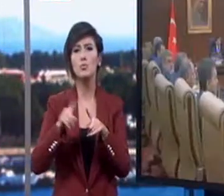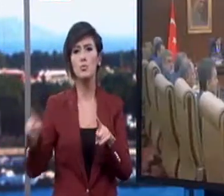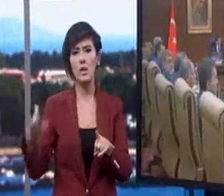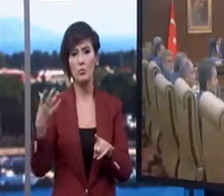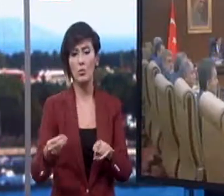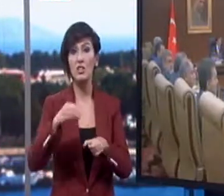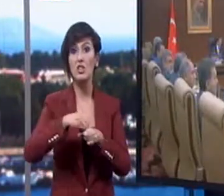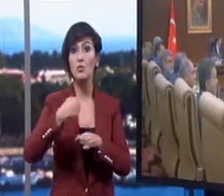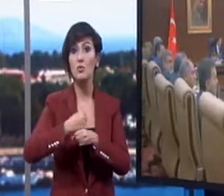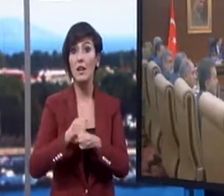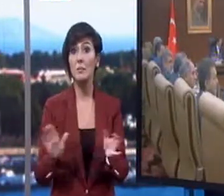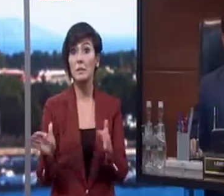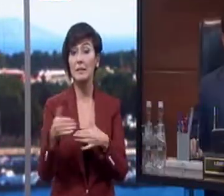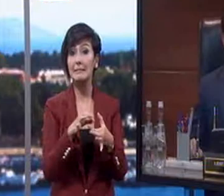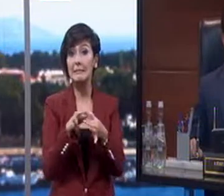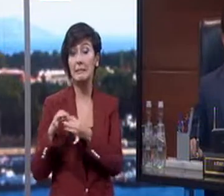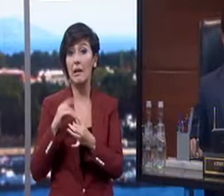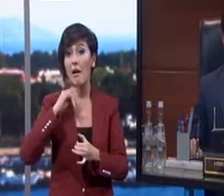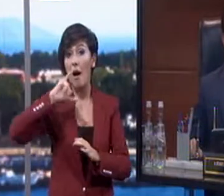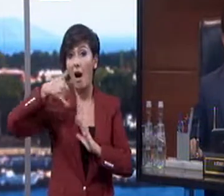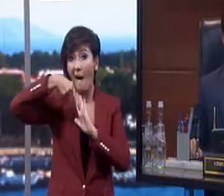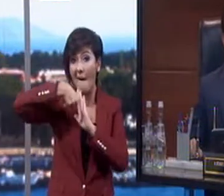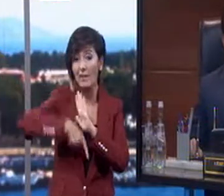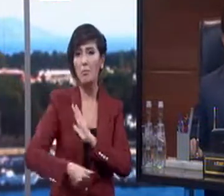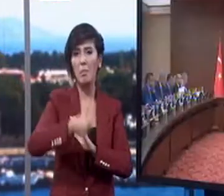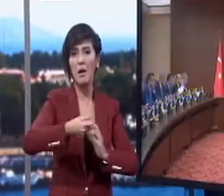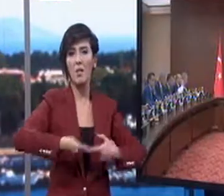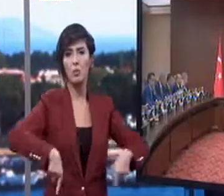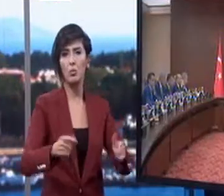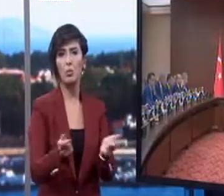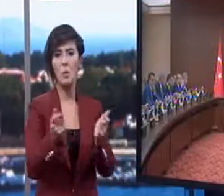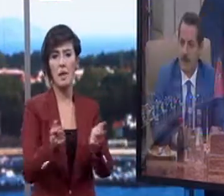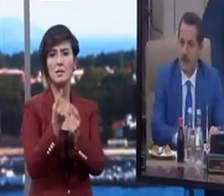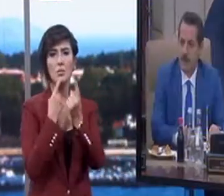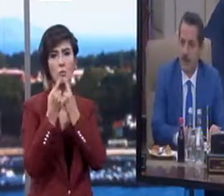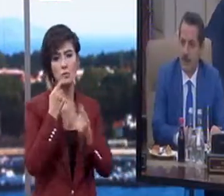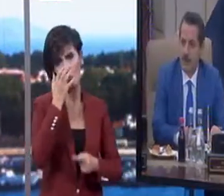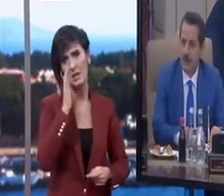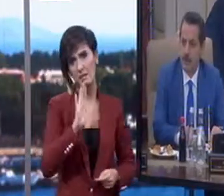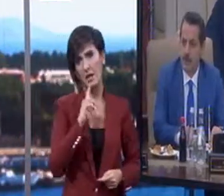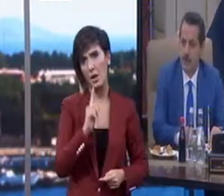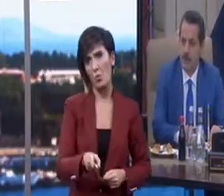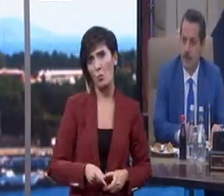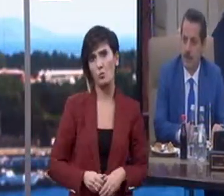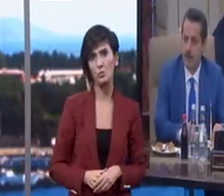İç güvenlik paketine ilişkin ayrıntıların da Bakanlar Kurulu toplantısında ele alınması bekleniyor.